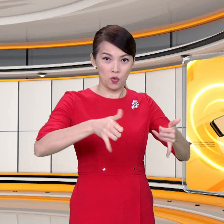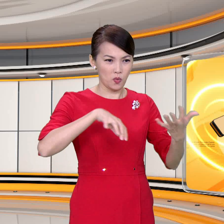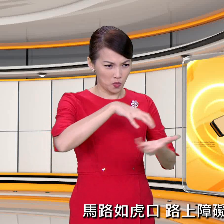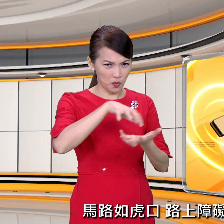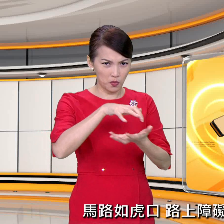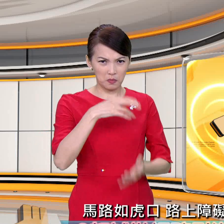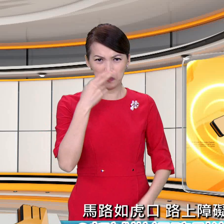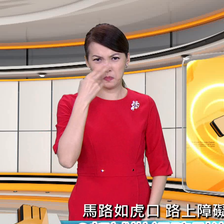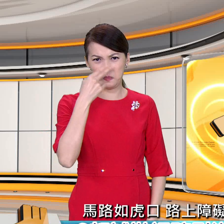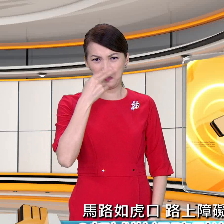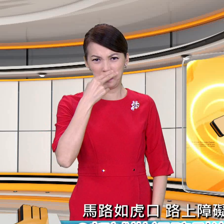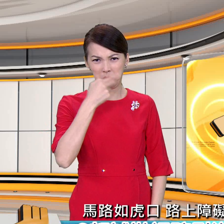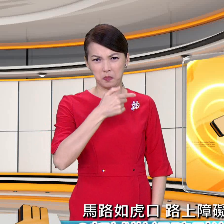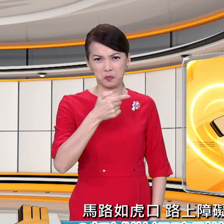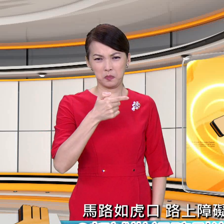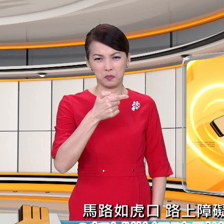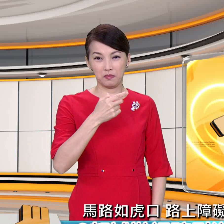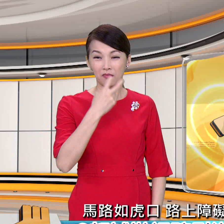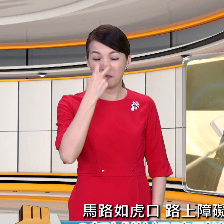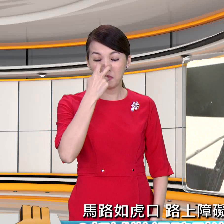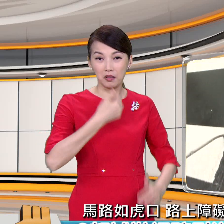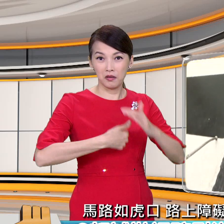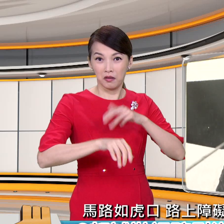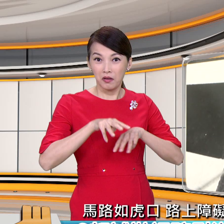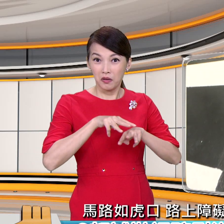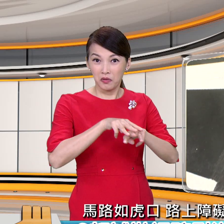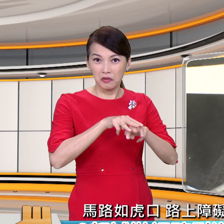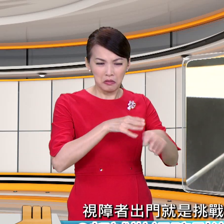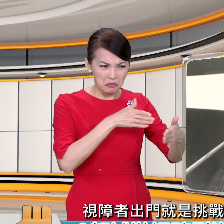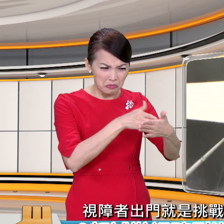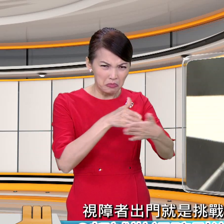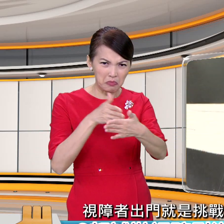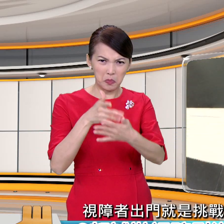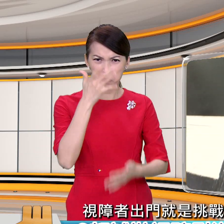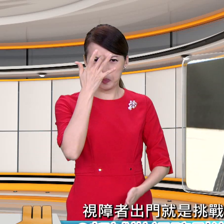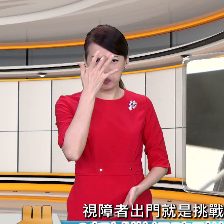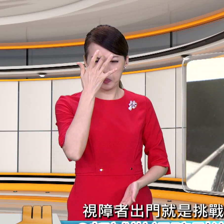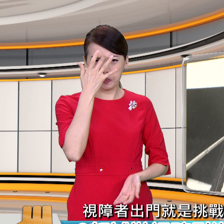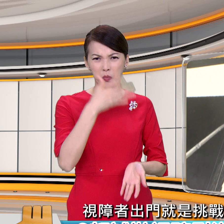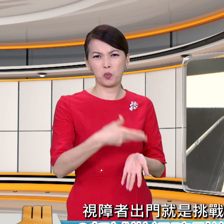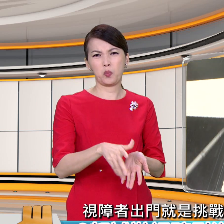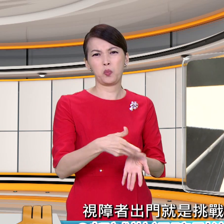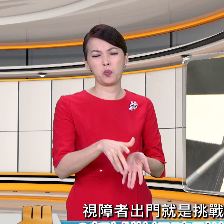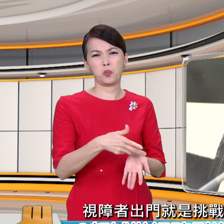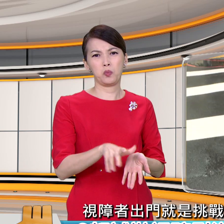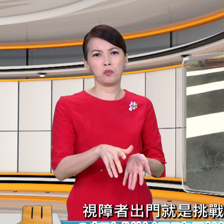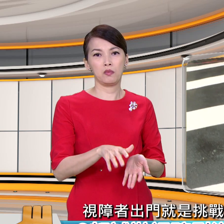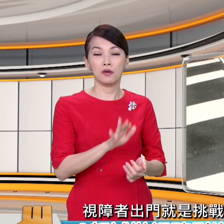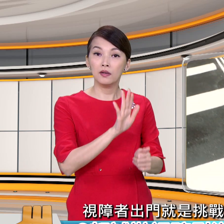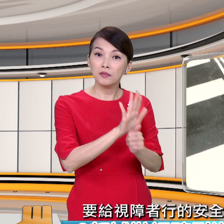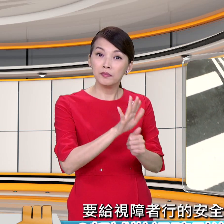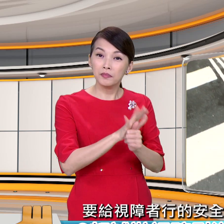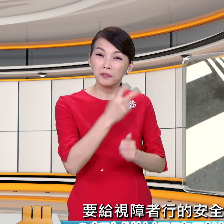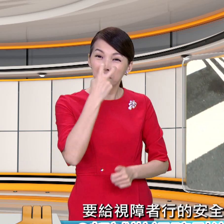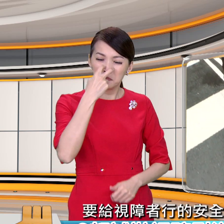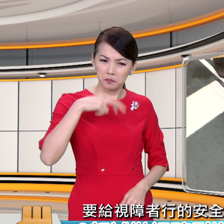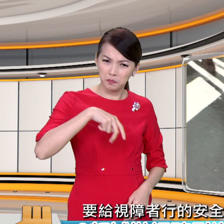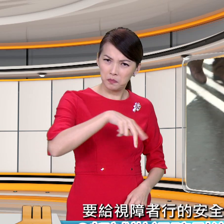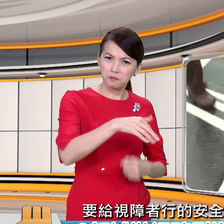马路如虎口，路上障碍太多，视障者出门就是挑战。要给视障者行